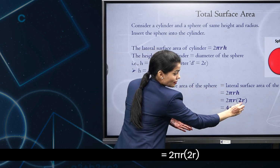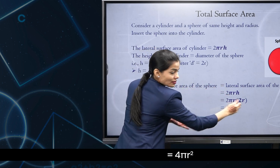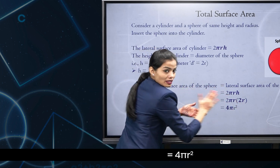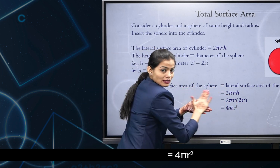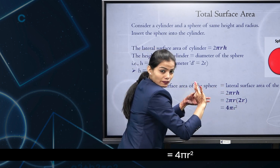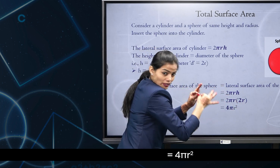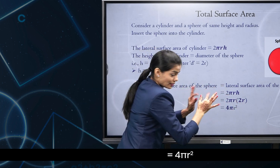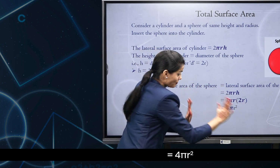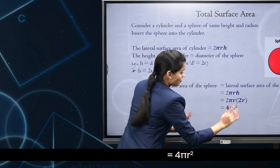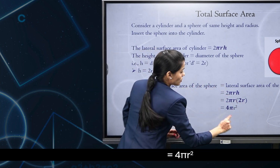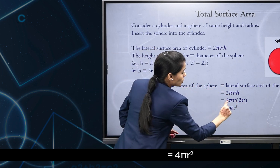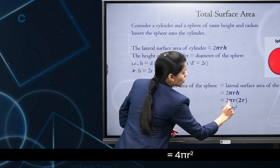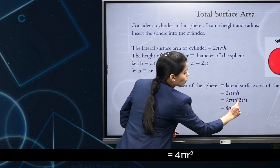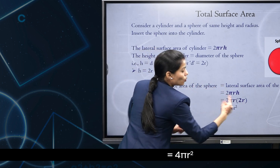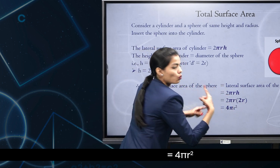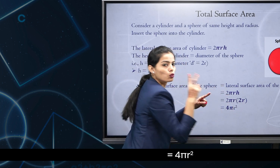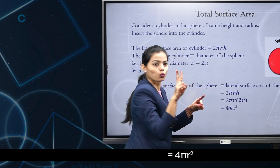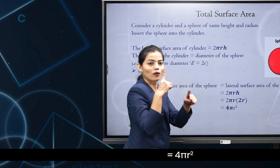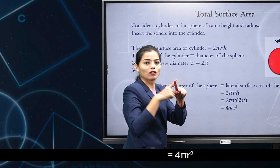इज इक्वल्स टू 4R स्क्वायर।